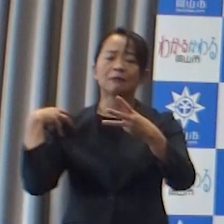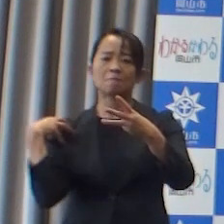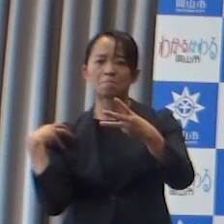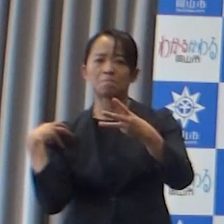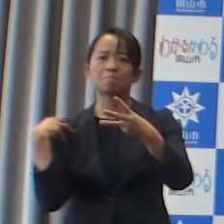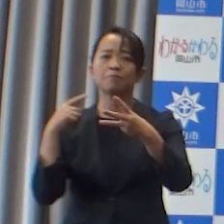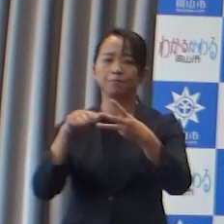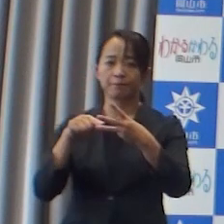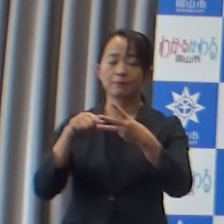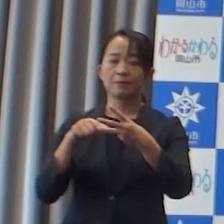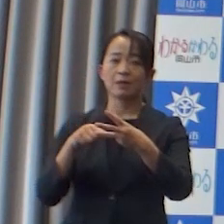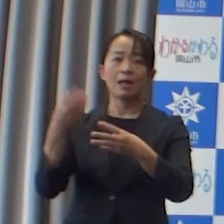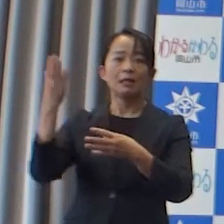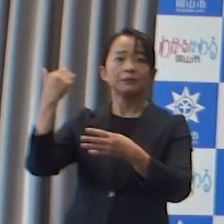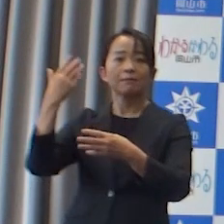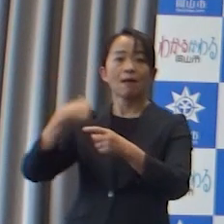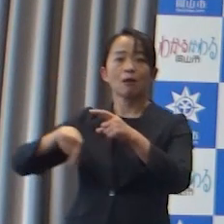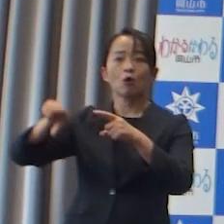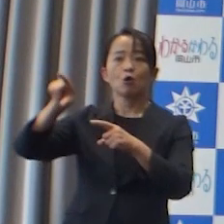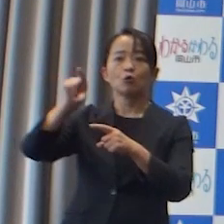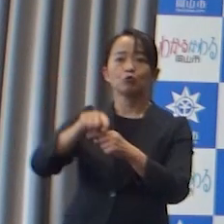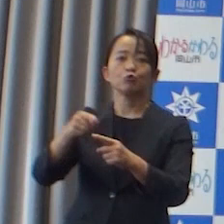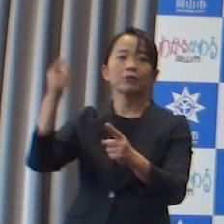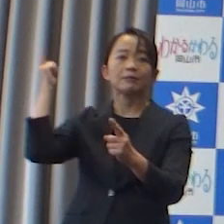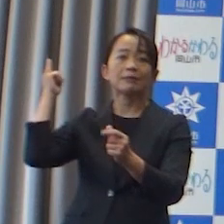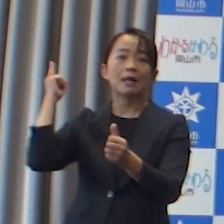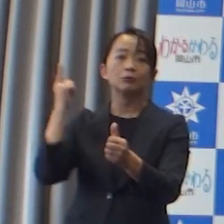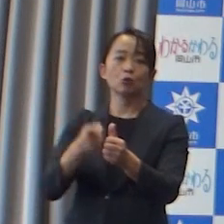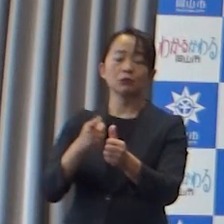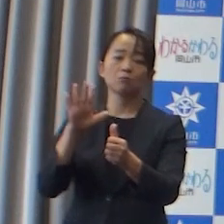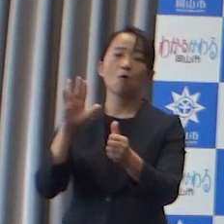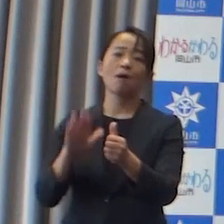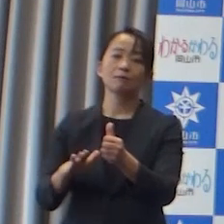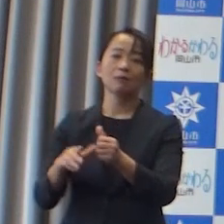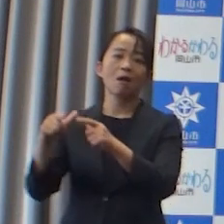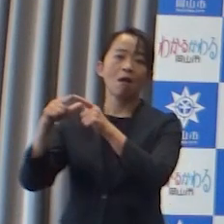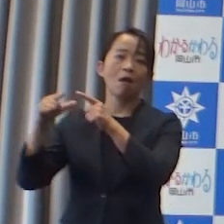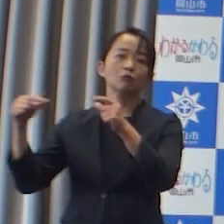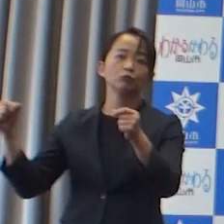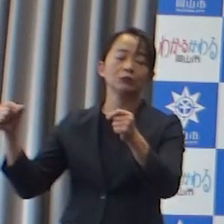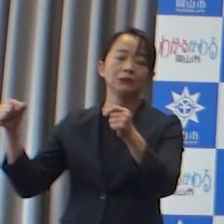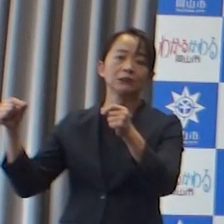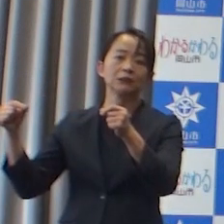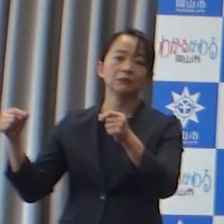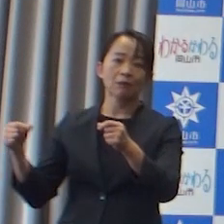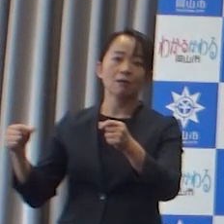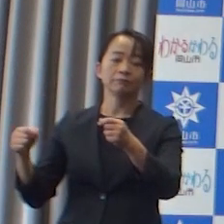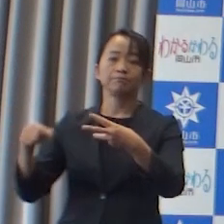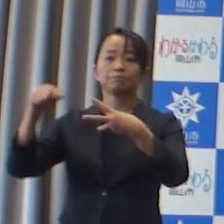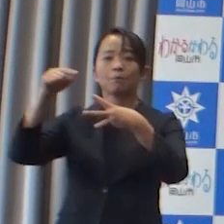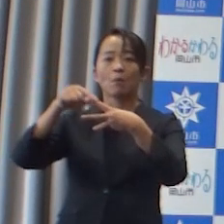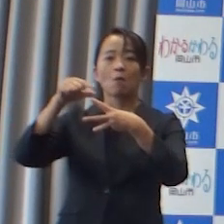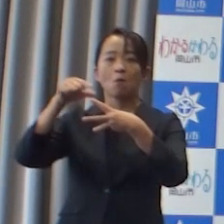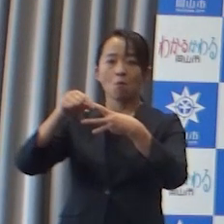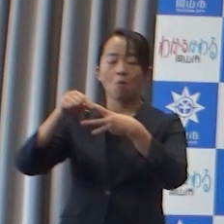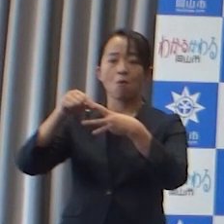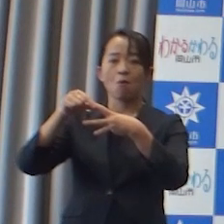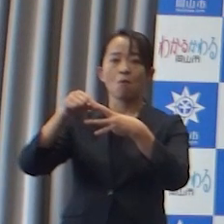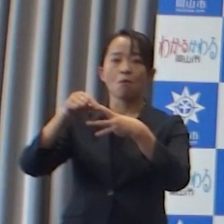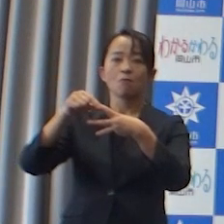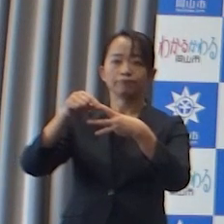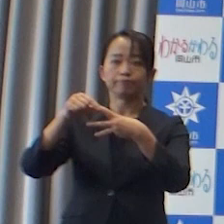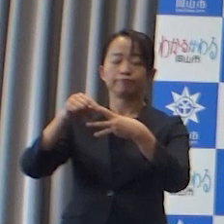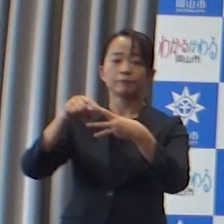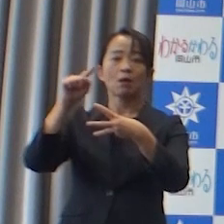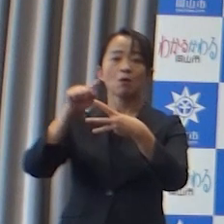。先般追加措置をされた国の交付金では特別高圧で受電する卸売市場